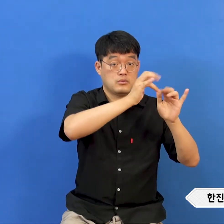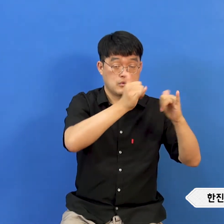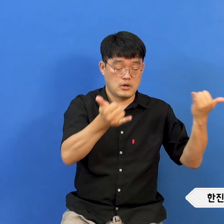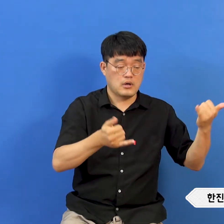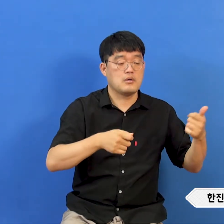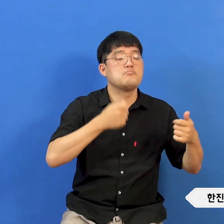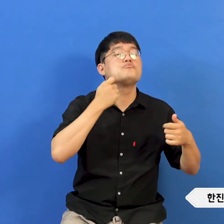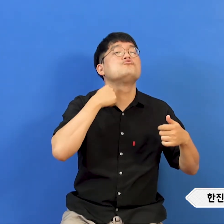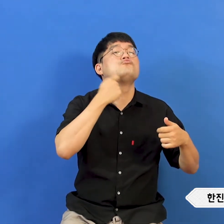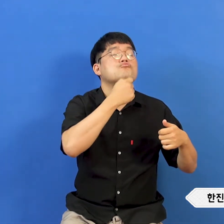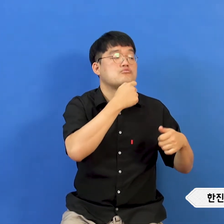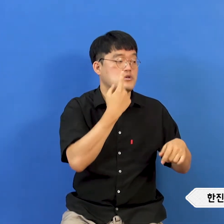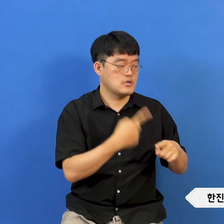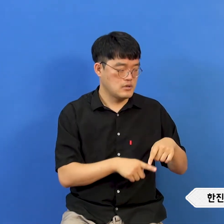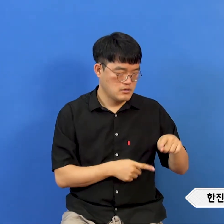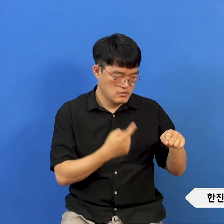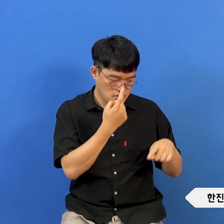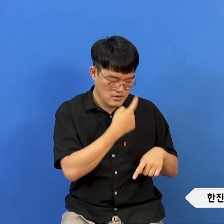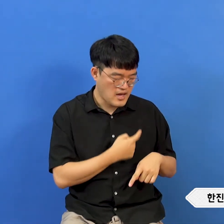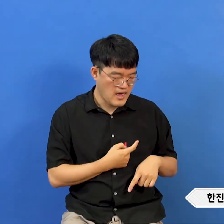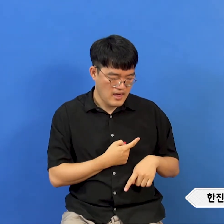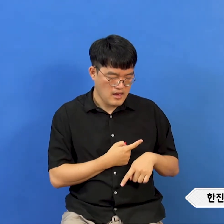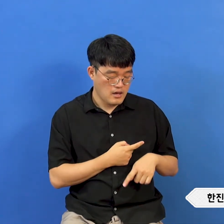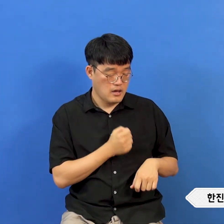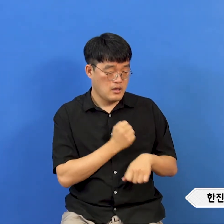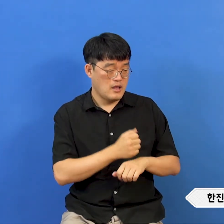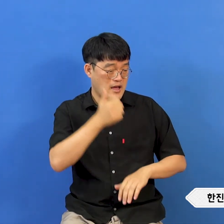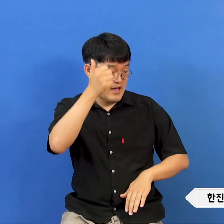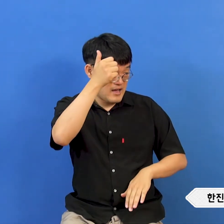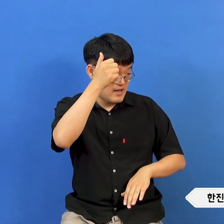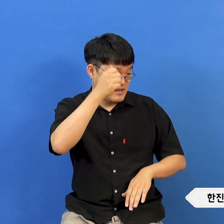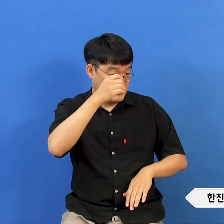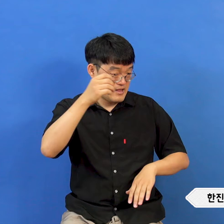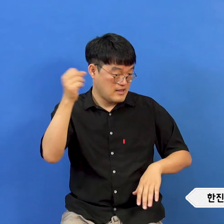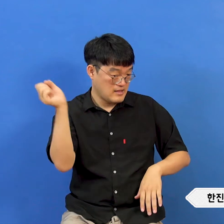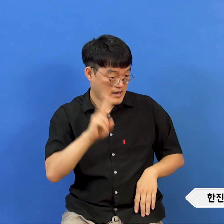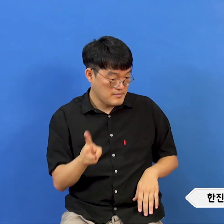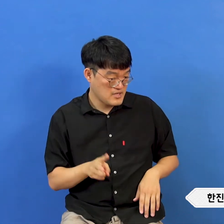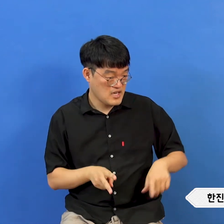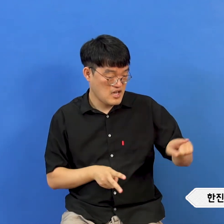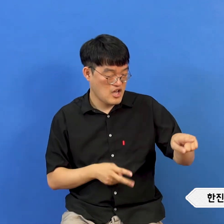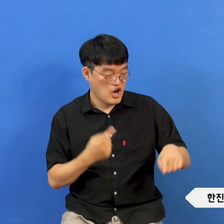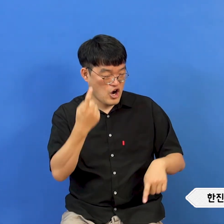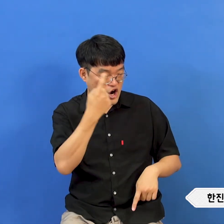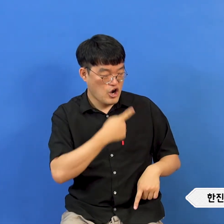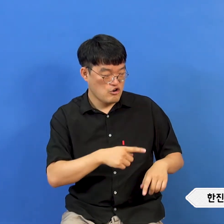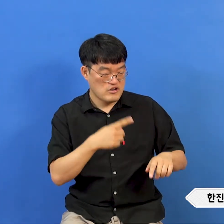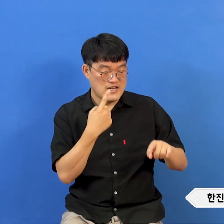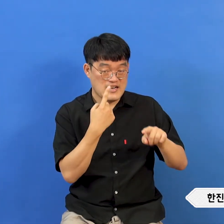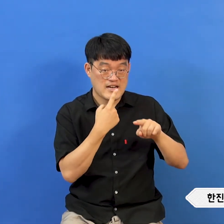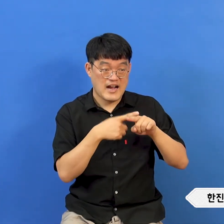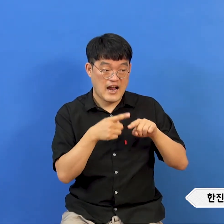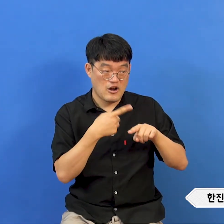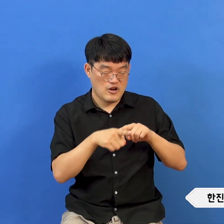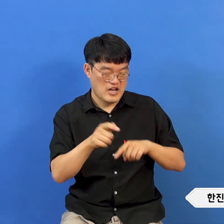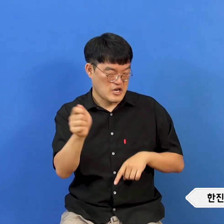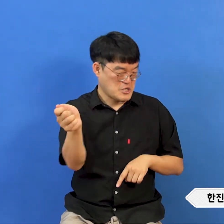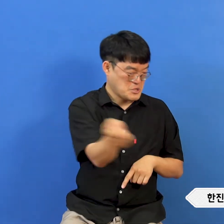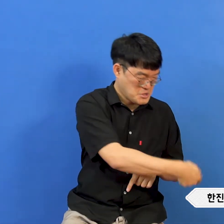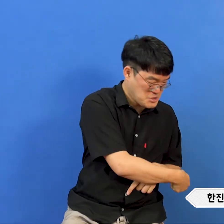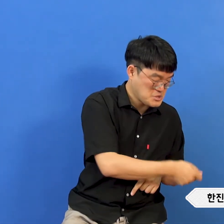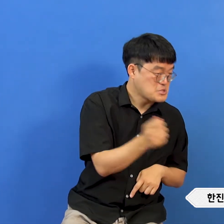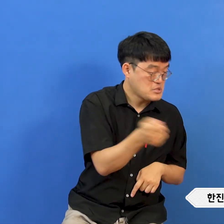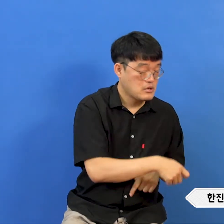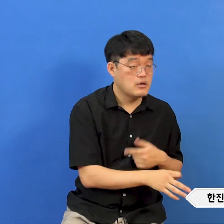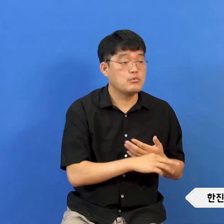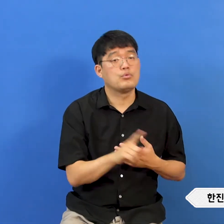얼굴이 그냥 야릇해지면서 헤헤헤, 한번 그어줄까? 한번 목을 살짝 따줄까? 그러면